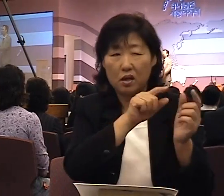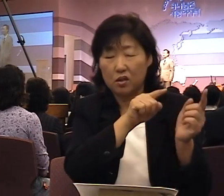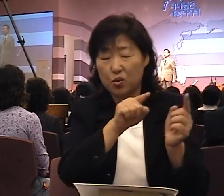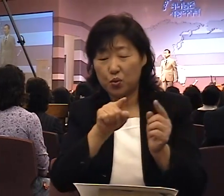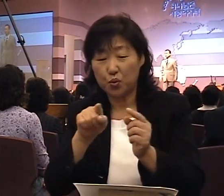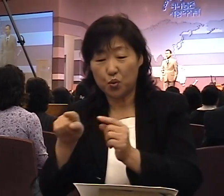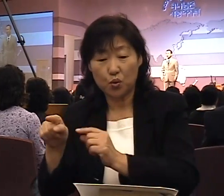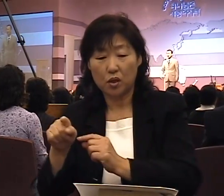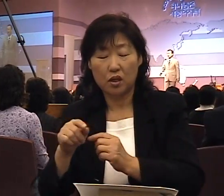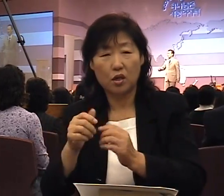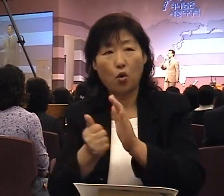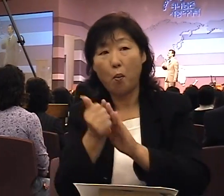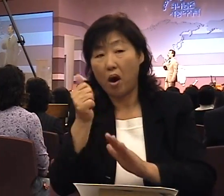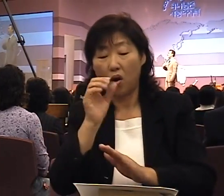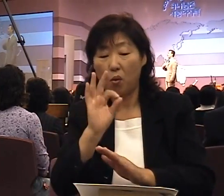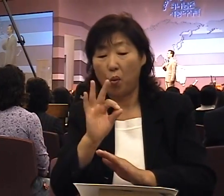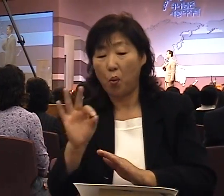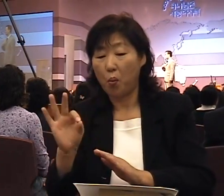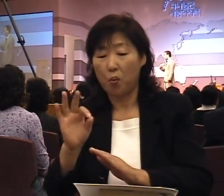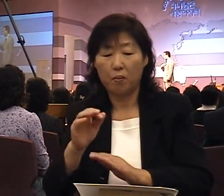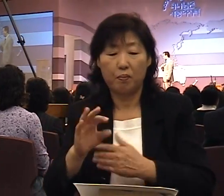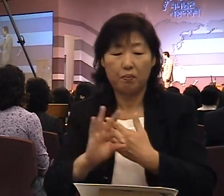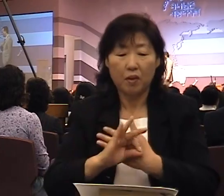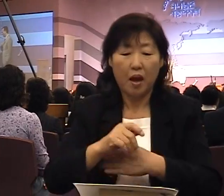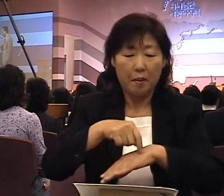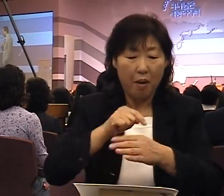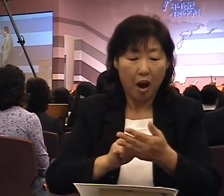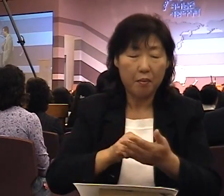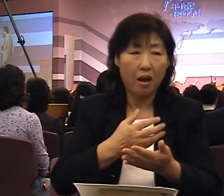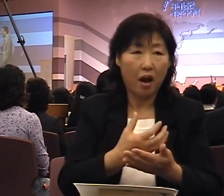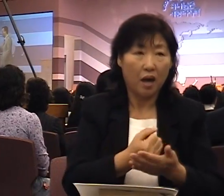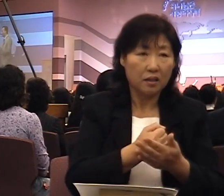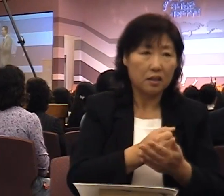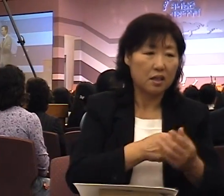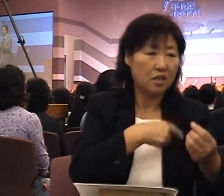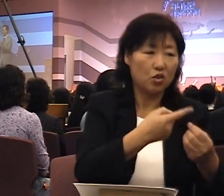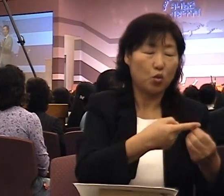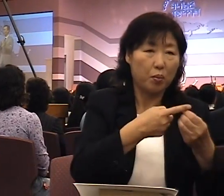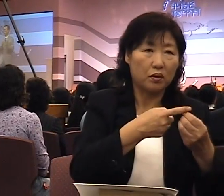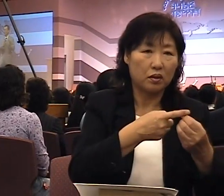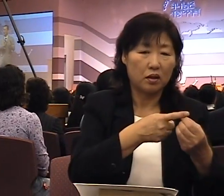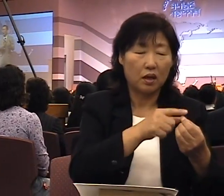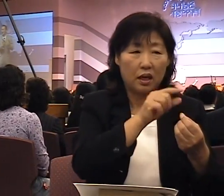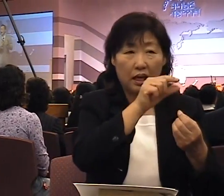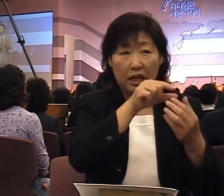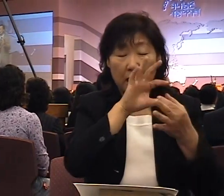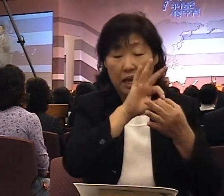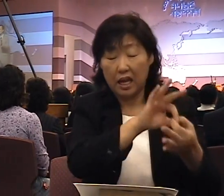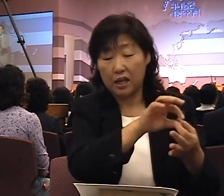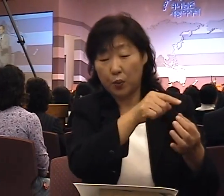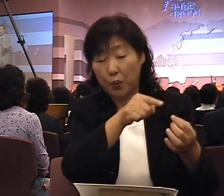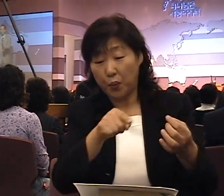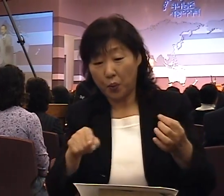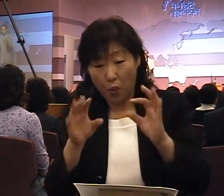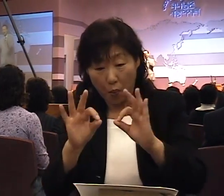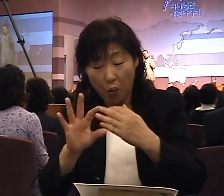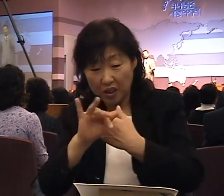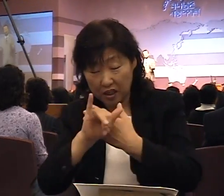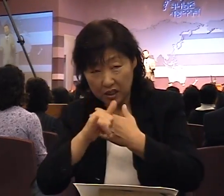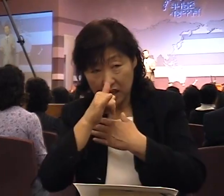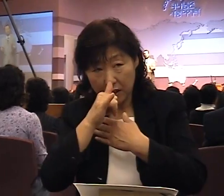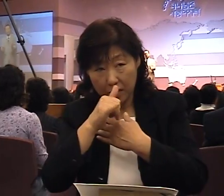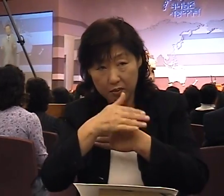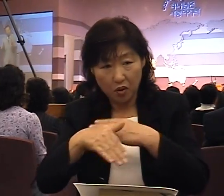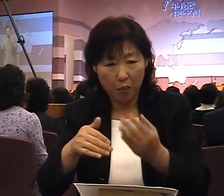그 소망을 한번 보자, 하나님의 그 마음에 가지셨던 첫 번째 소원을 보자 하면서 쭉 보고 있는 이러한 하나님의 섭리 가운데